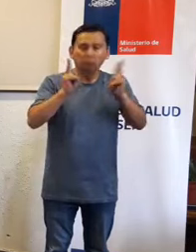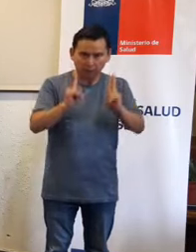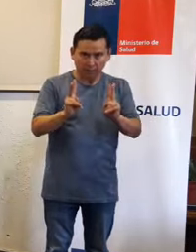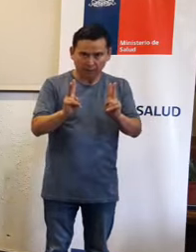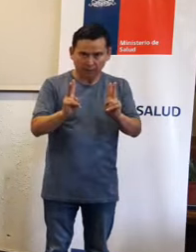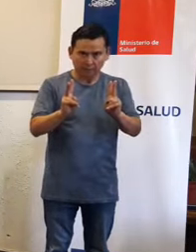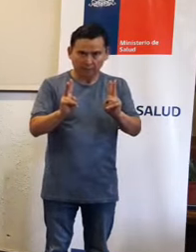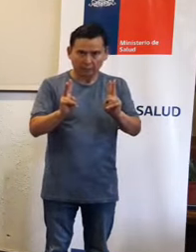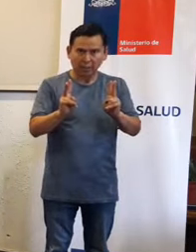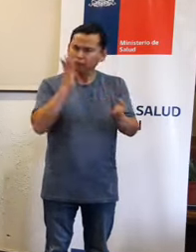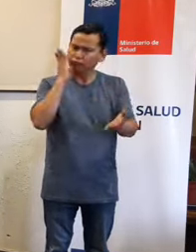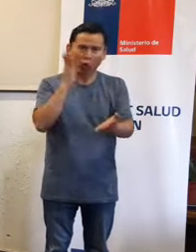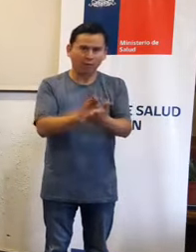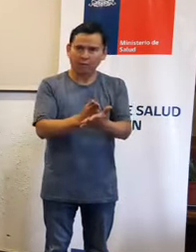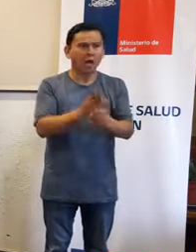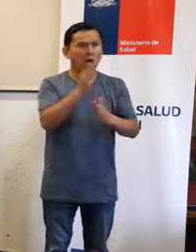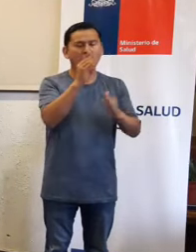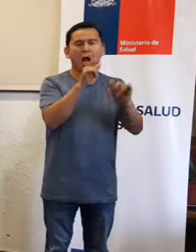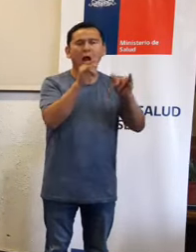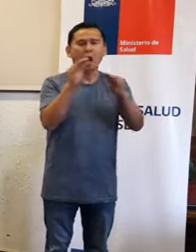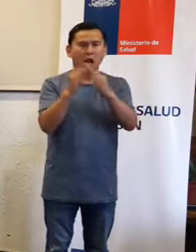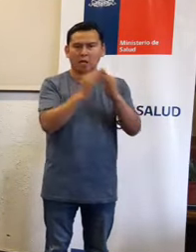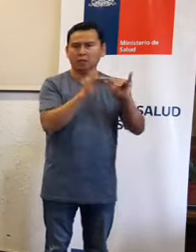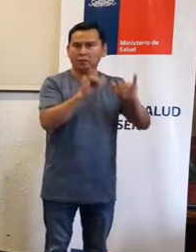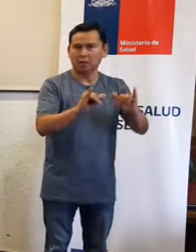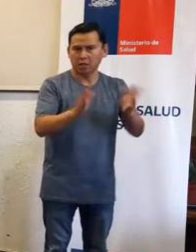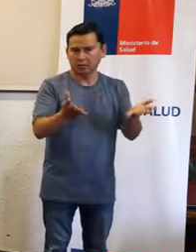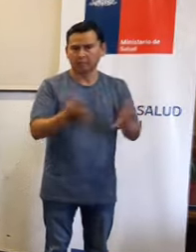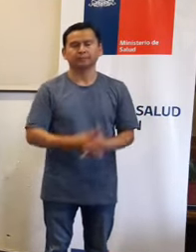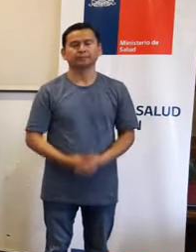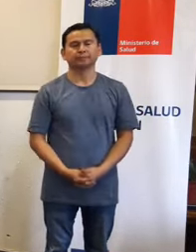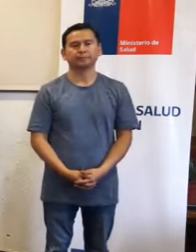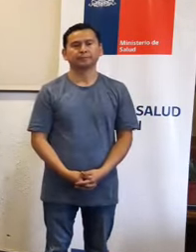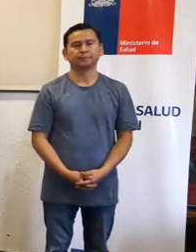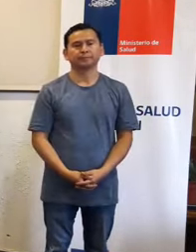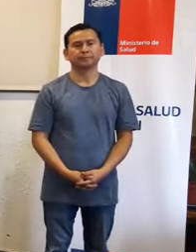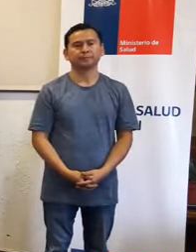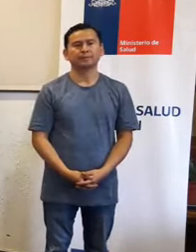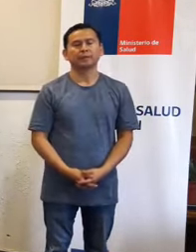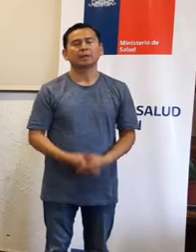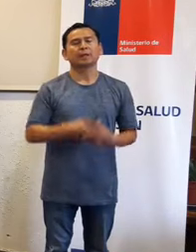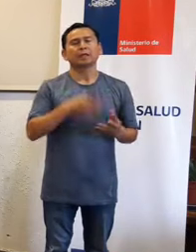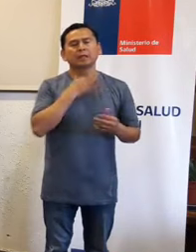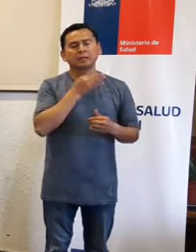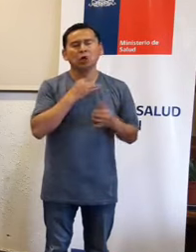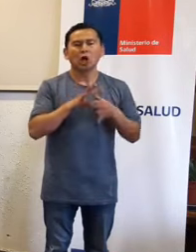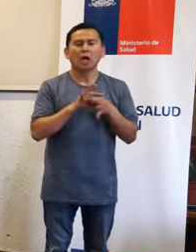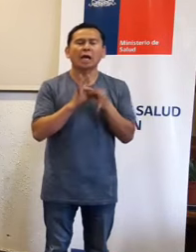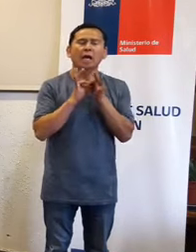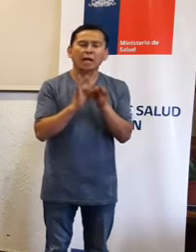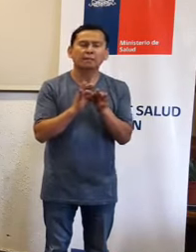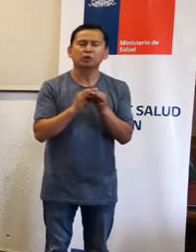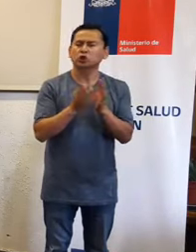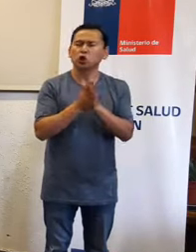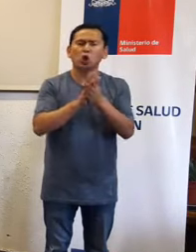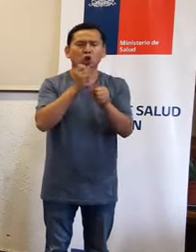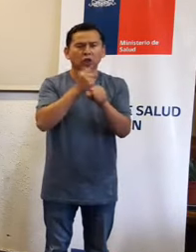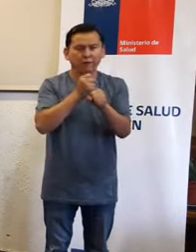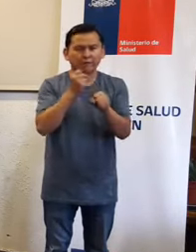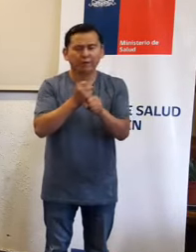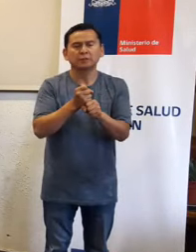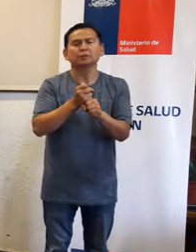exigir a las personas que se mantengan en sus viviendas. Quiero agradecer todo el trabajo desplegado por el